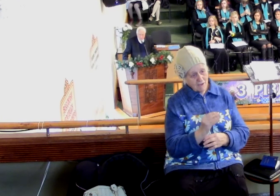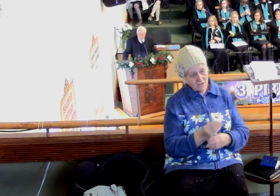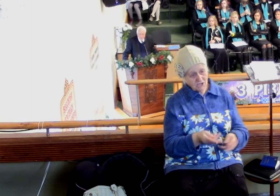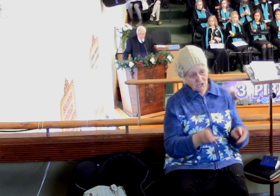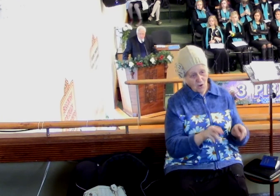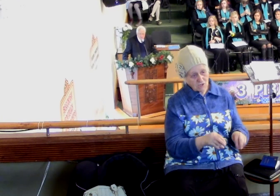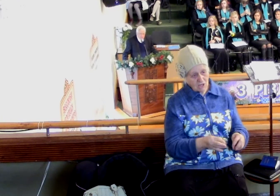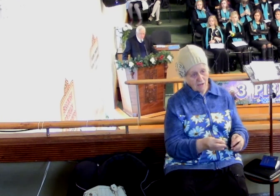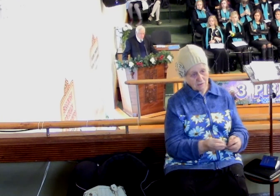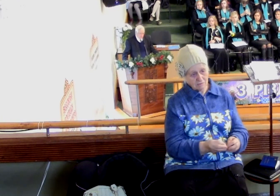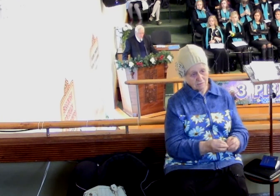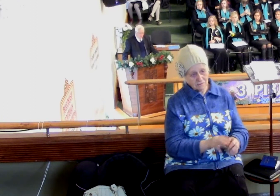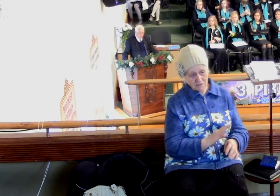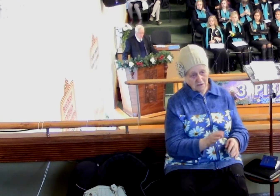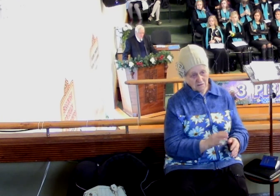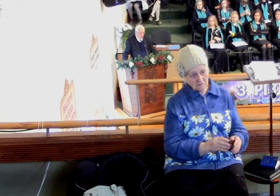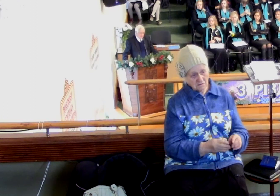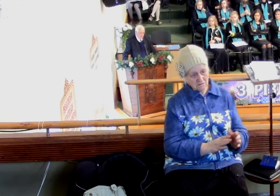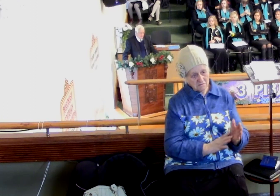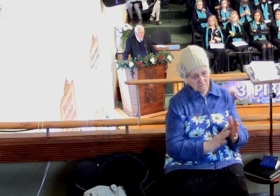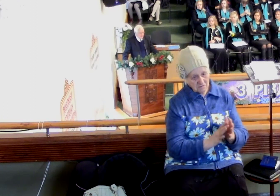Младенец исполнил то, ради чего пришел.